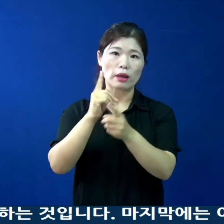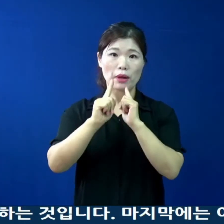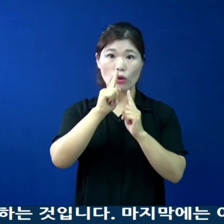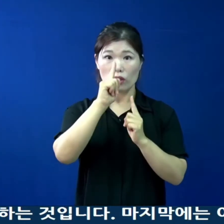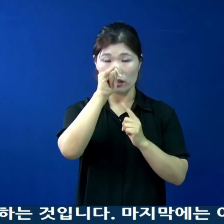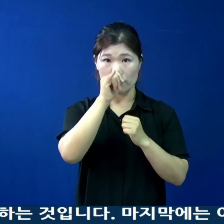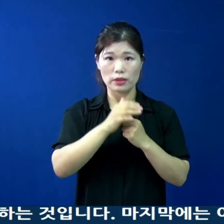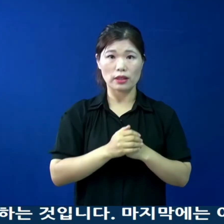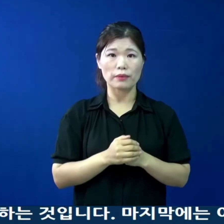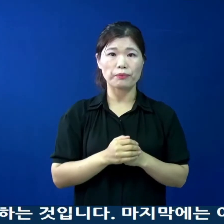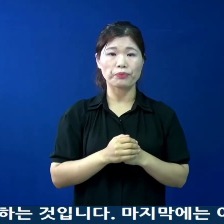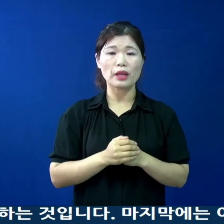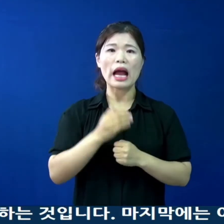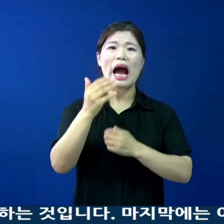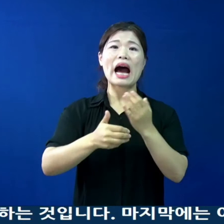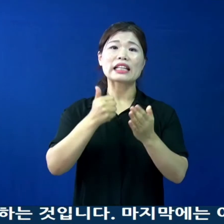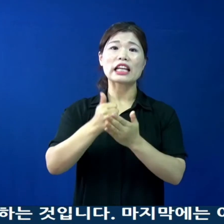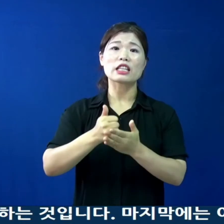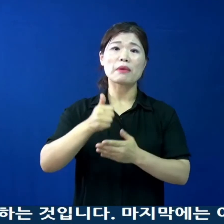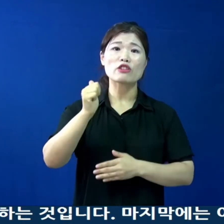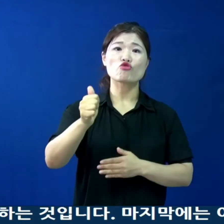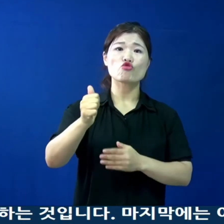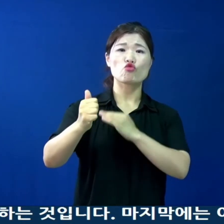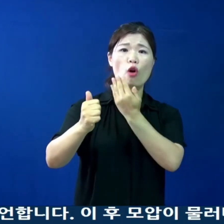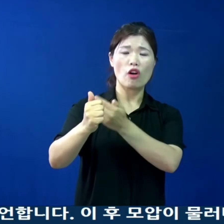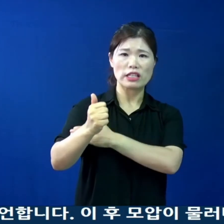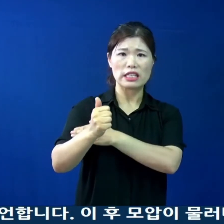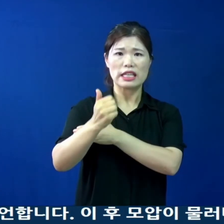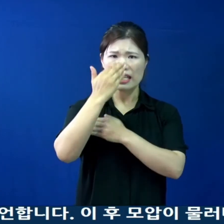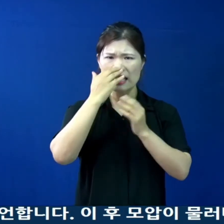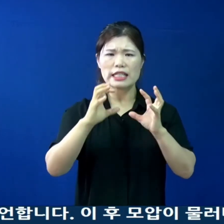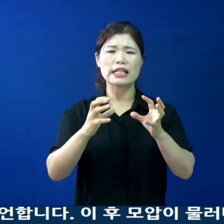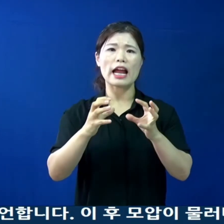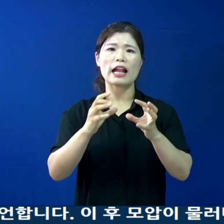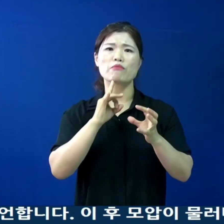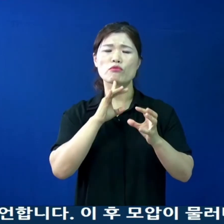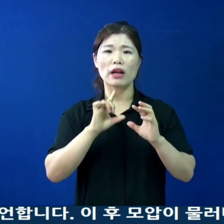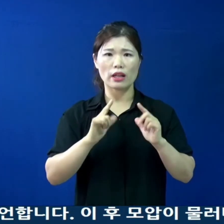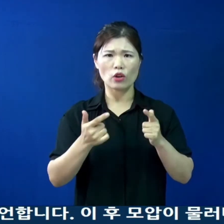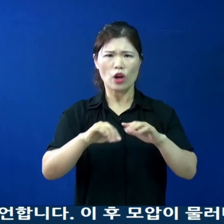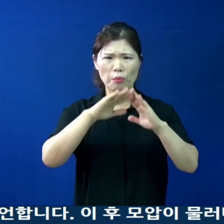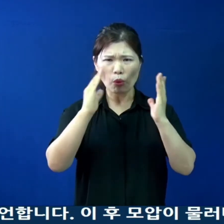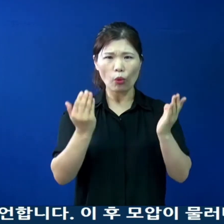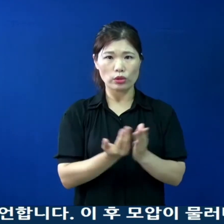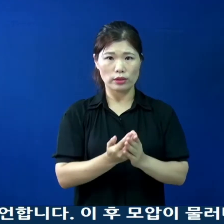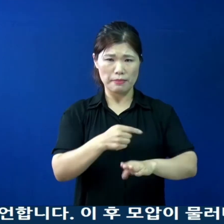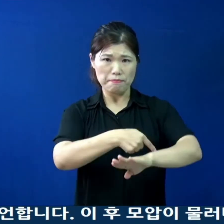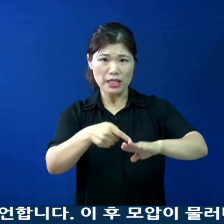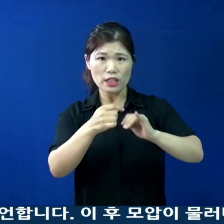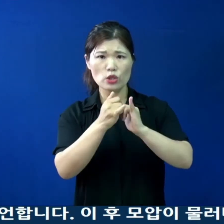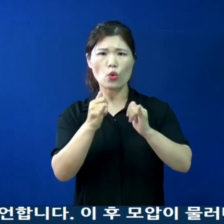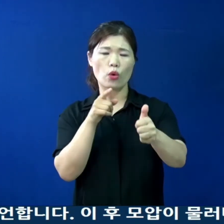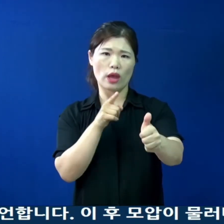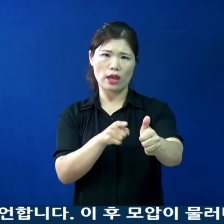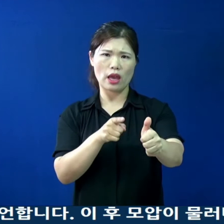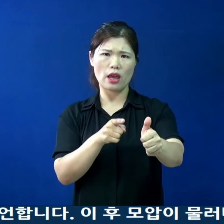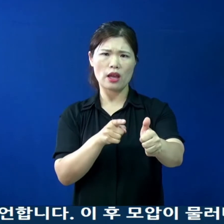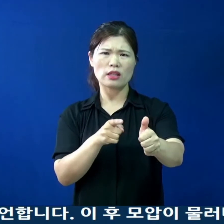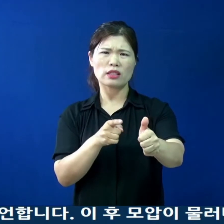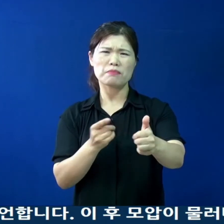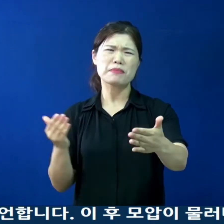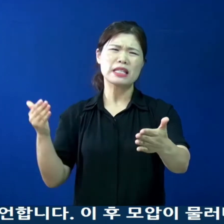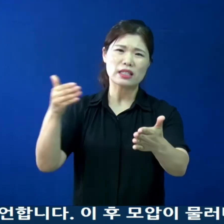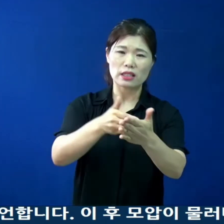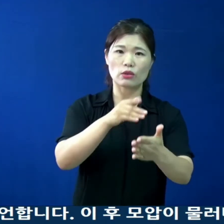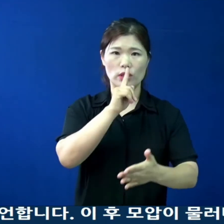주권이 이스라엘뿐만 아니라 이제 현재와 미래의 모든 민족에게 적용되고 있고 미친다는 사실을